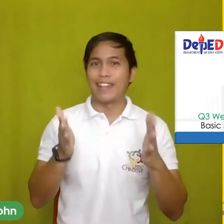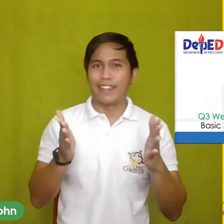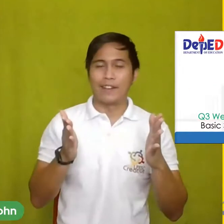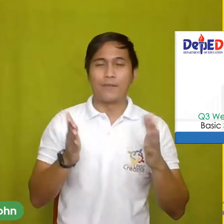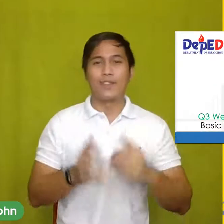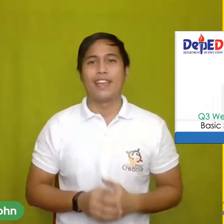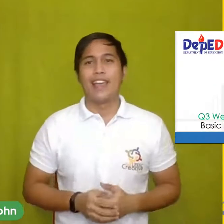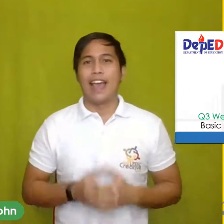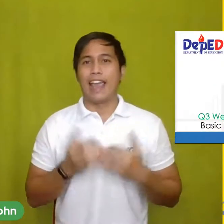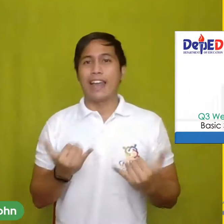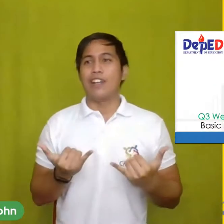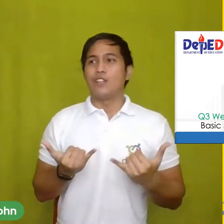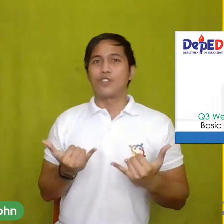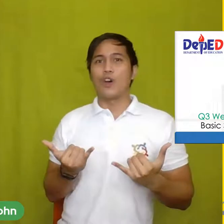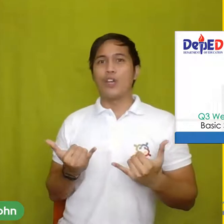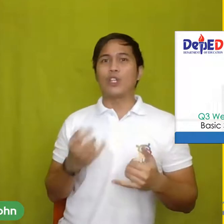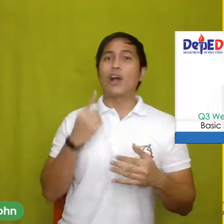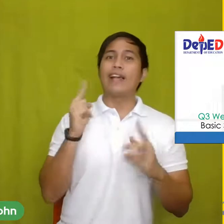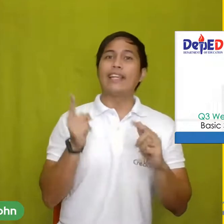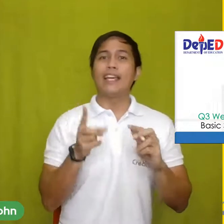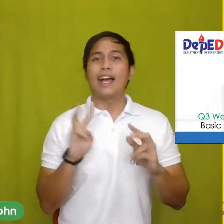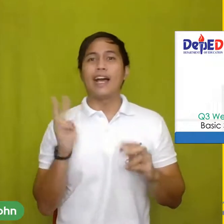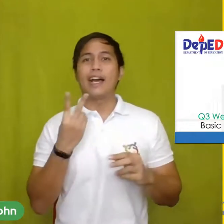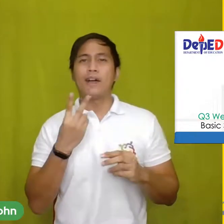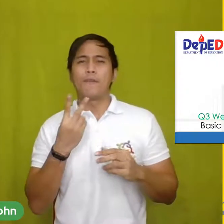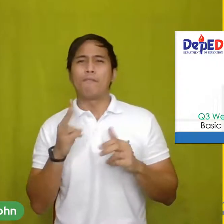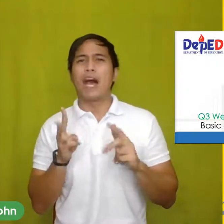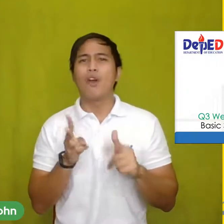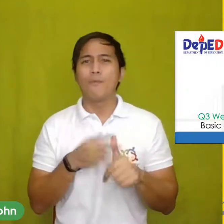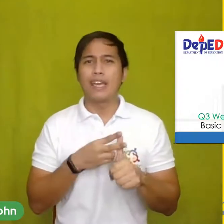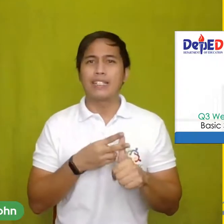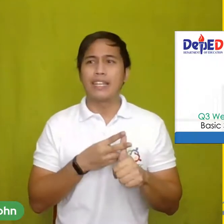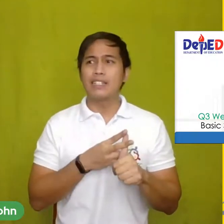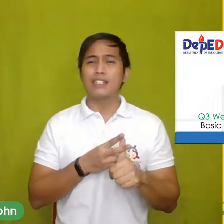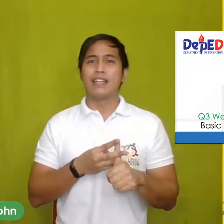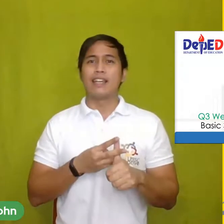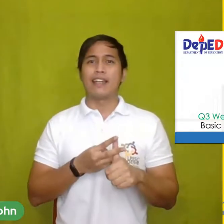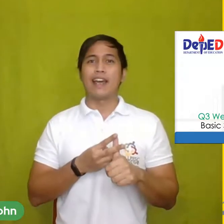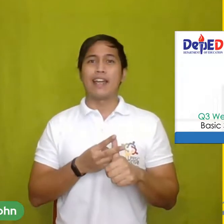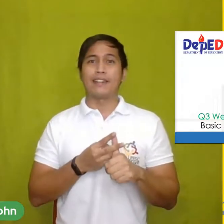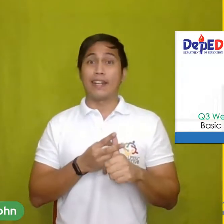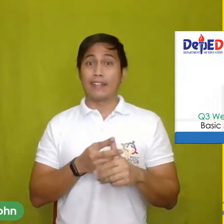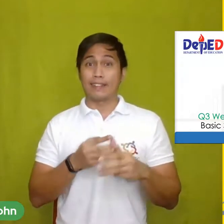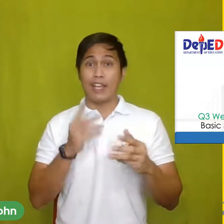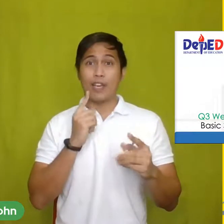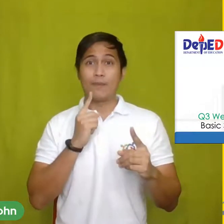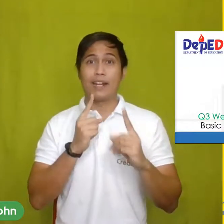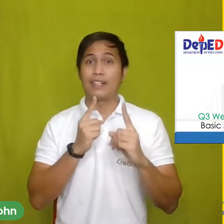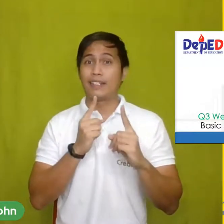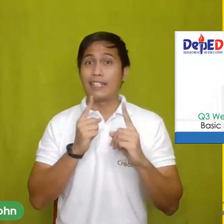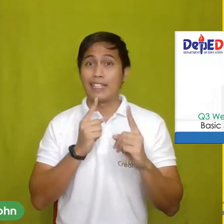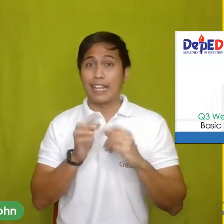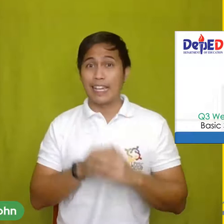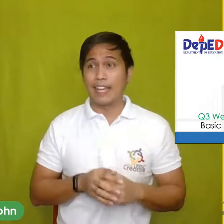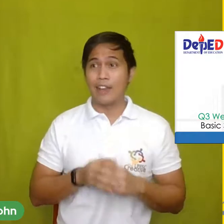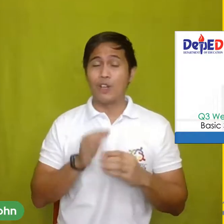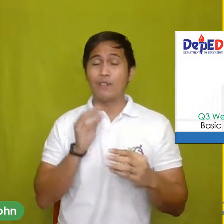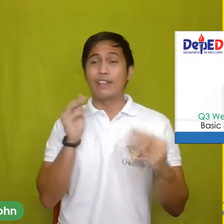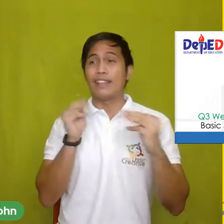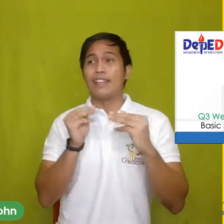natin. Ayan. So, itong ating pangalawang beses na tayo ay magkikita-kita, no?